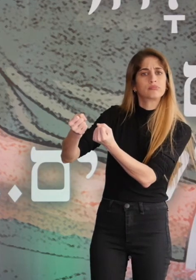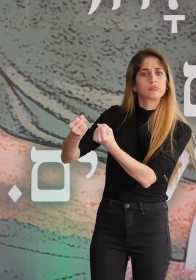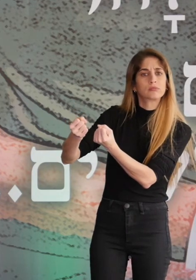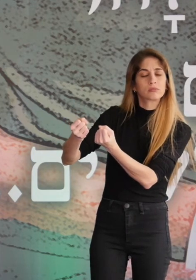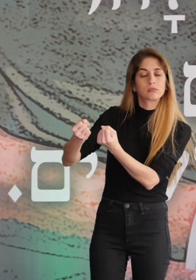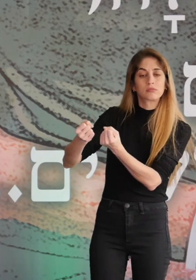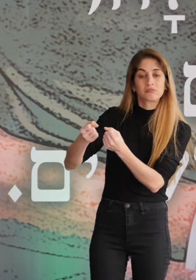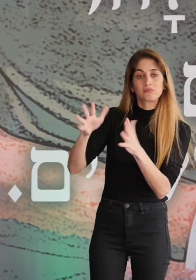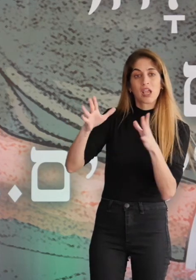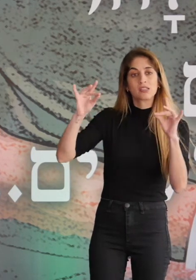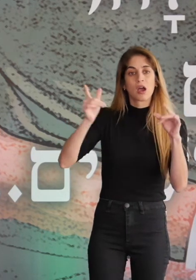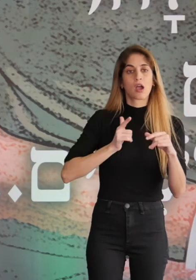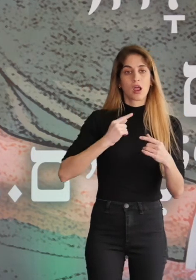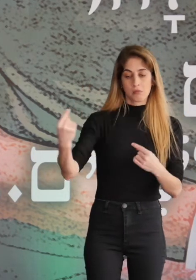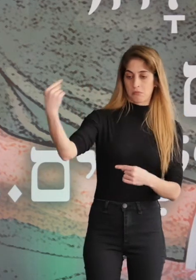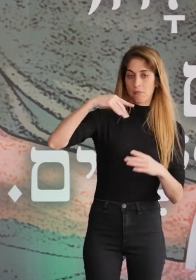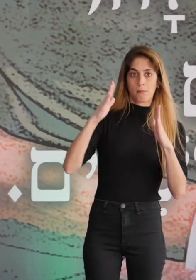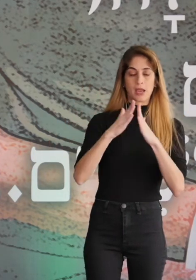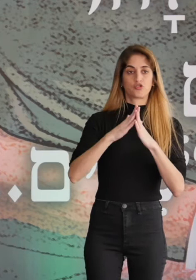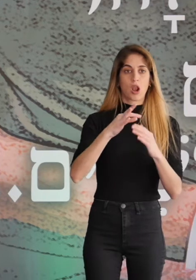כעשרה חיילים נכנסו לבית שלנו.